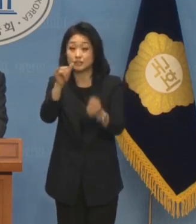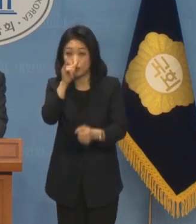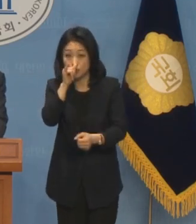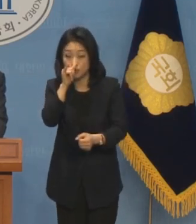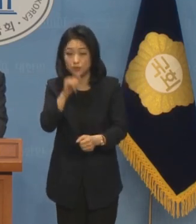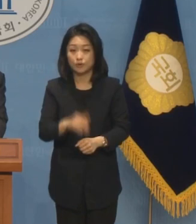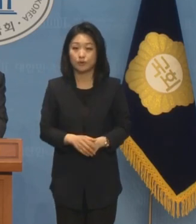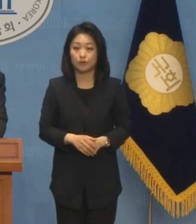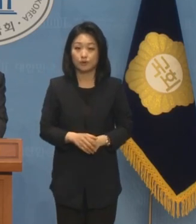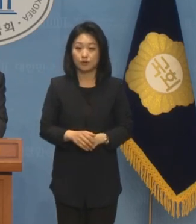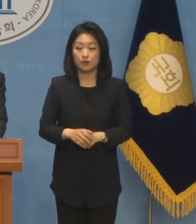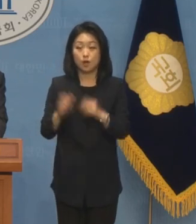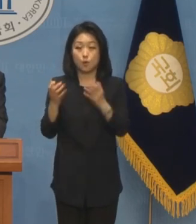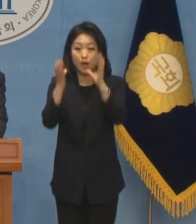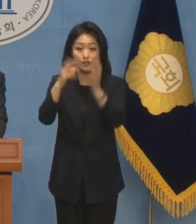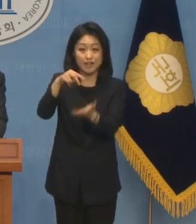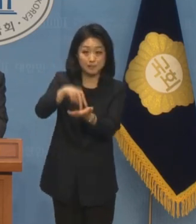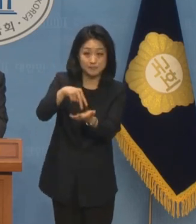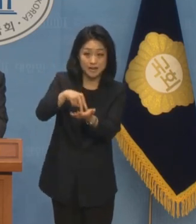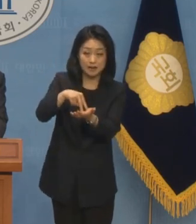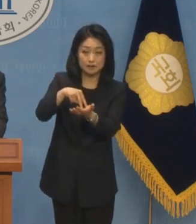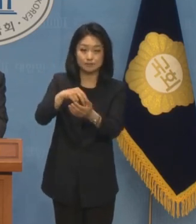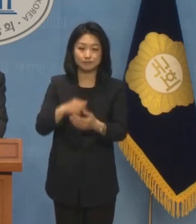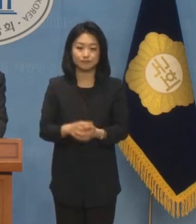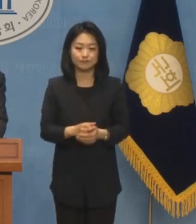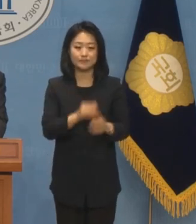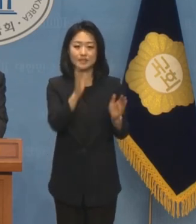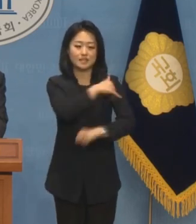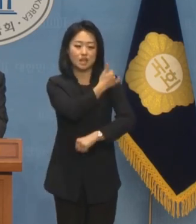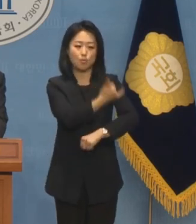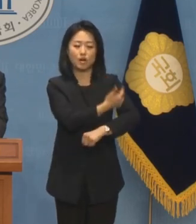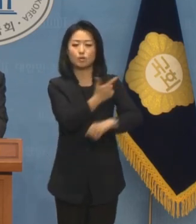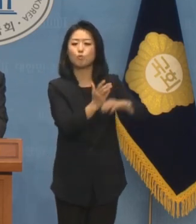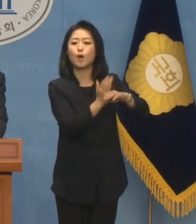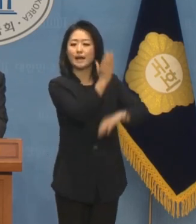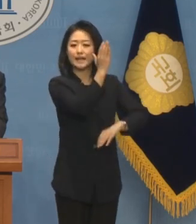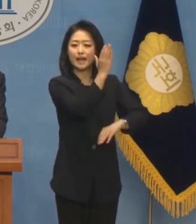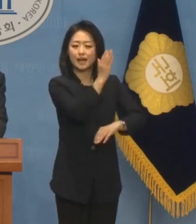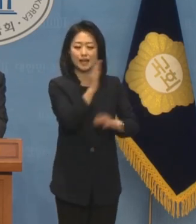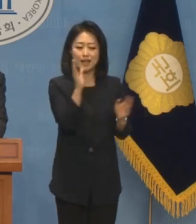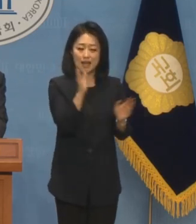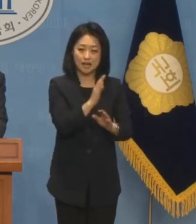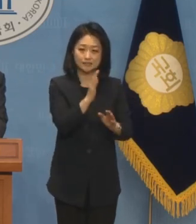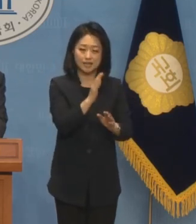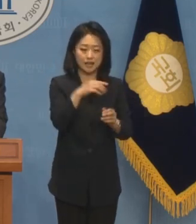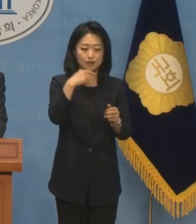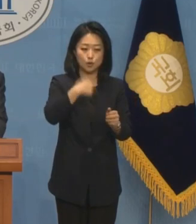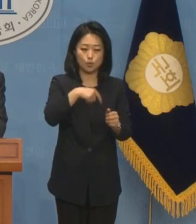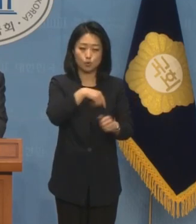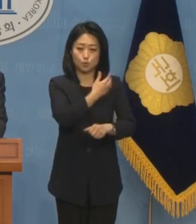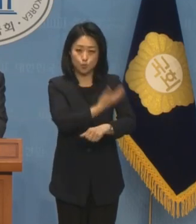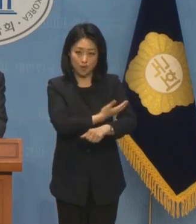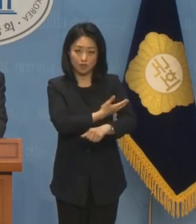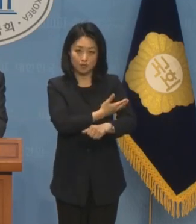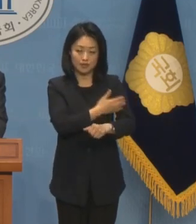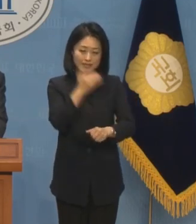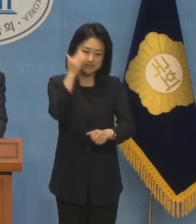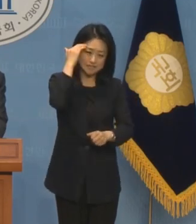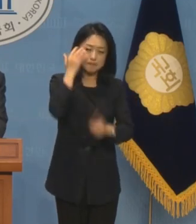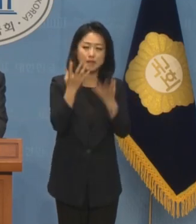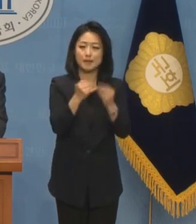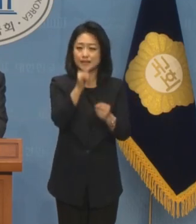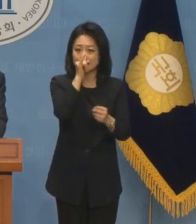있습니다 환영 측은과 과도한 학생 권리 부각으로 많은 학생의 학습권 및 교이